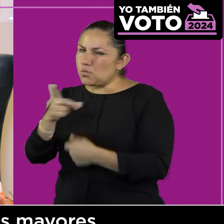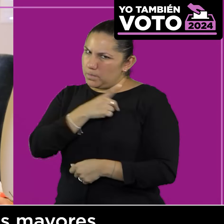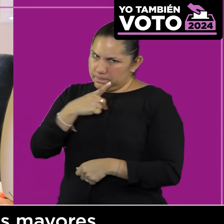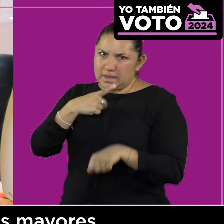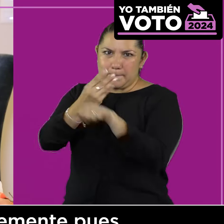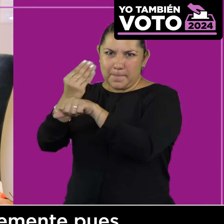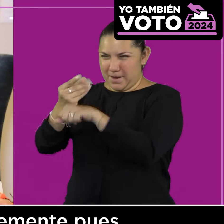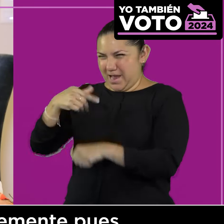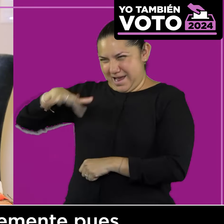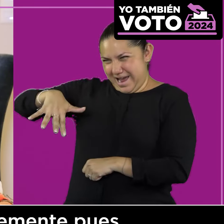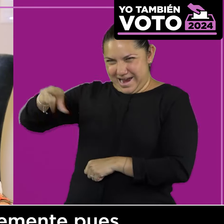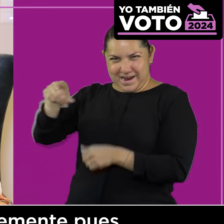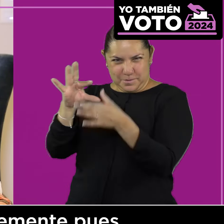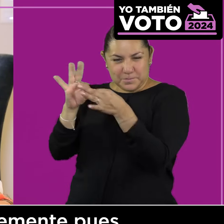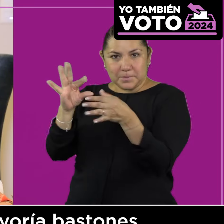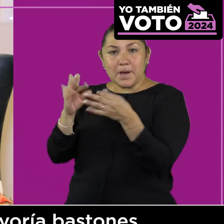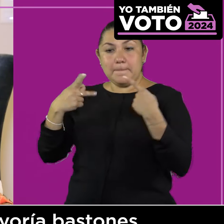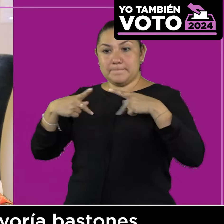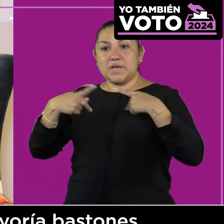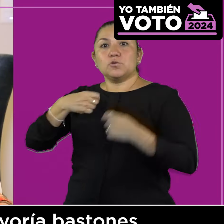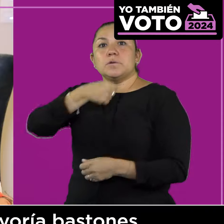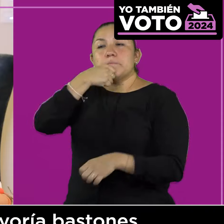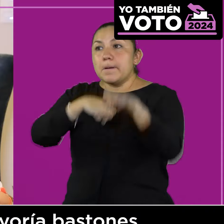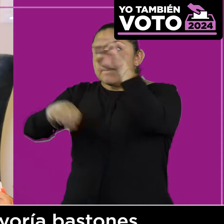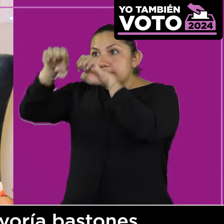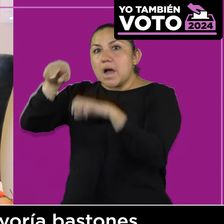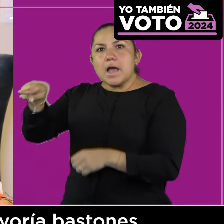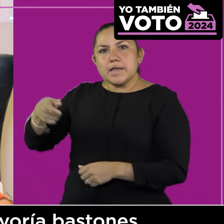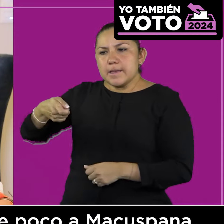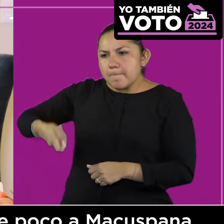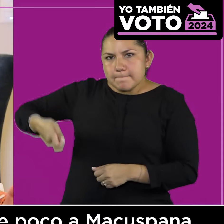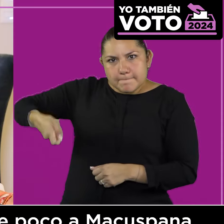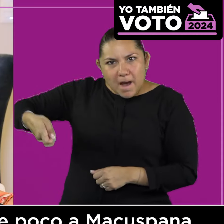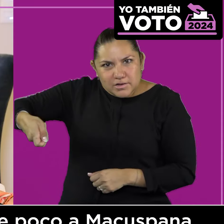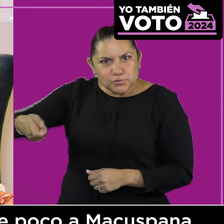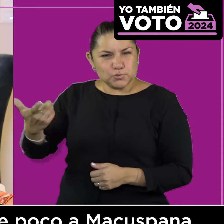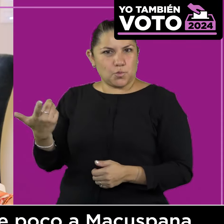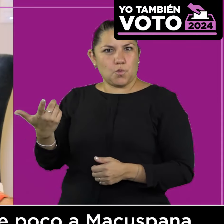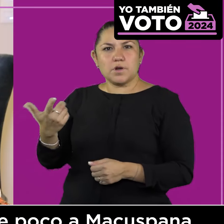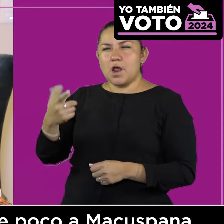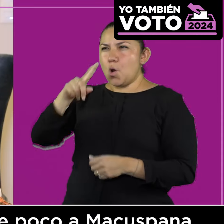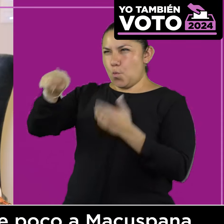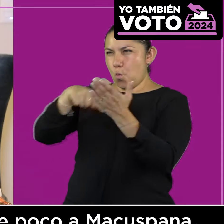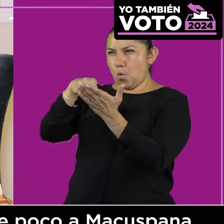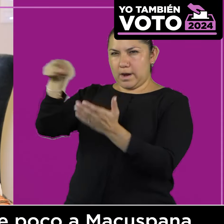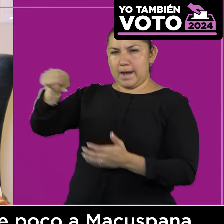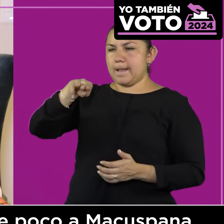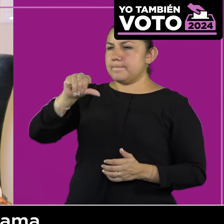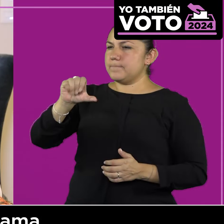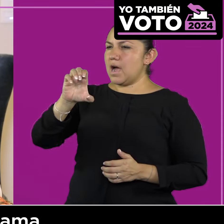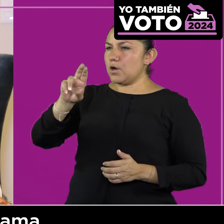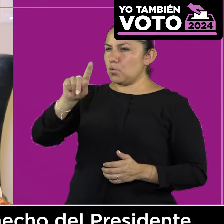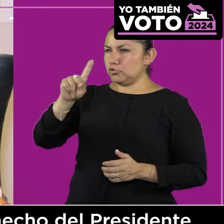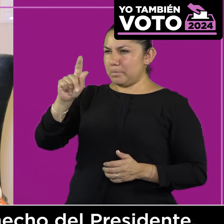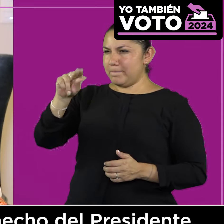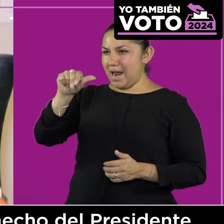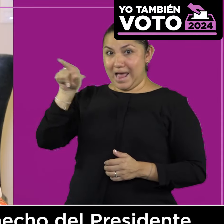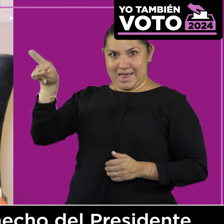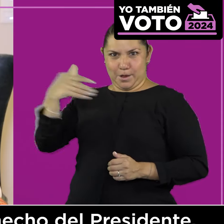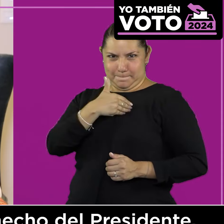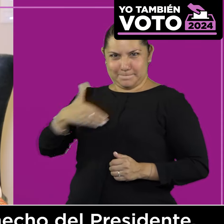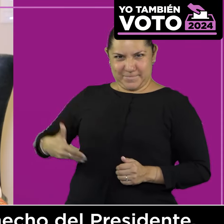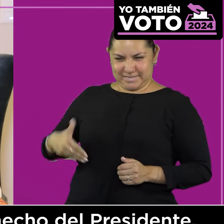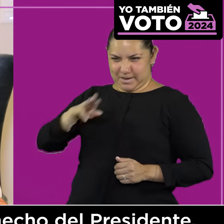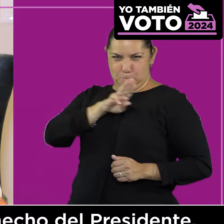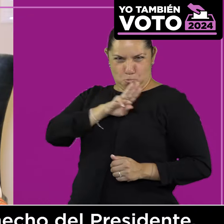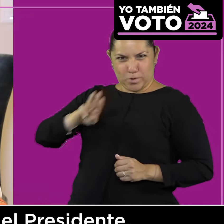adultas mayores pues simplemente pues ya traen la mayoría de bastones a mí me tocó ir hace poco a un macuspana se llama es el municipio